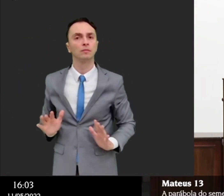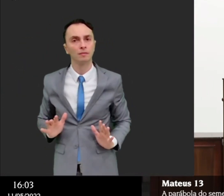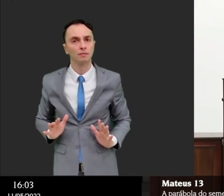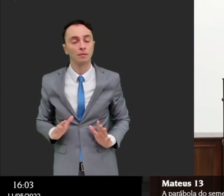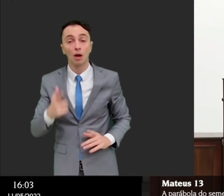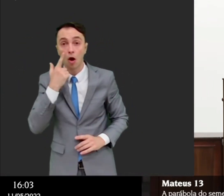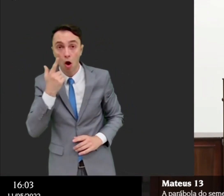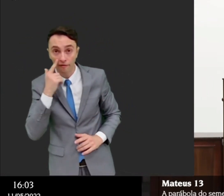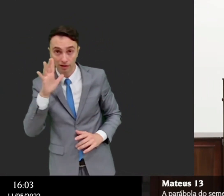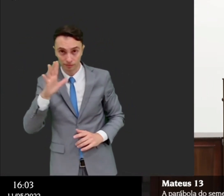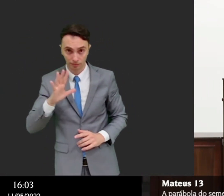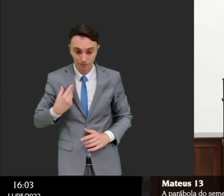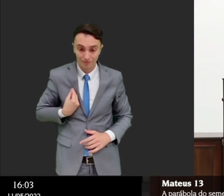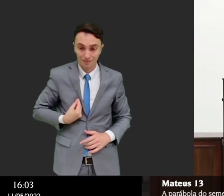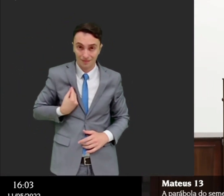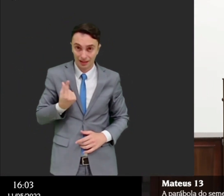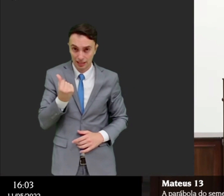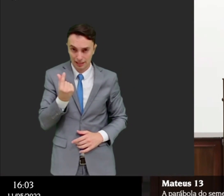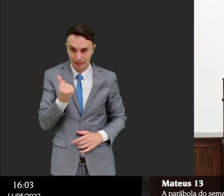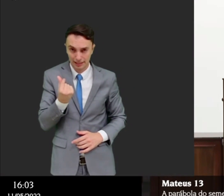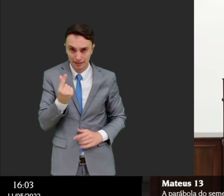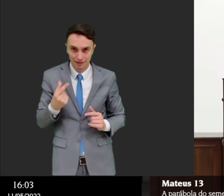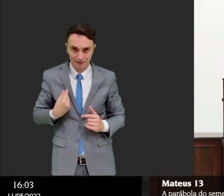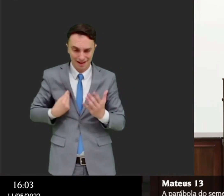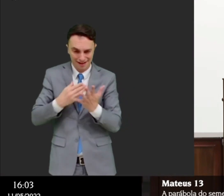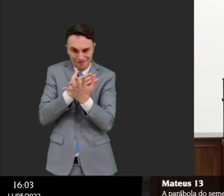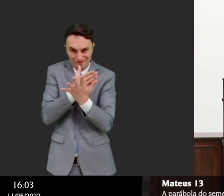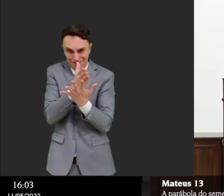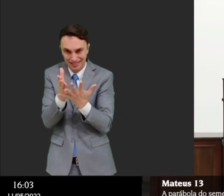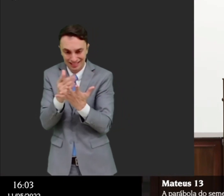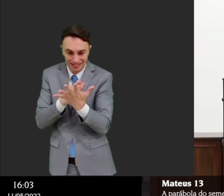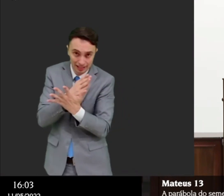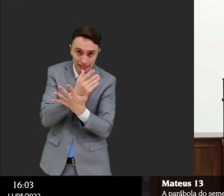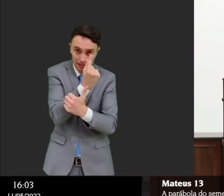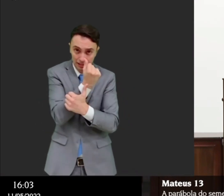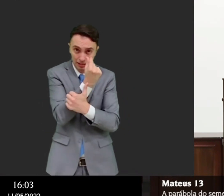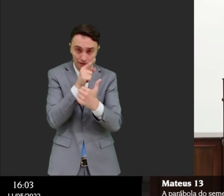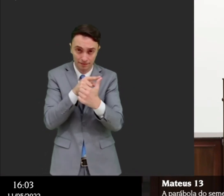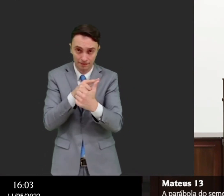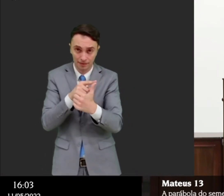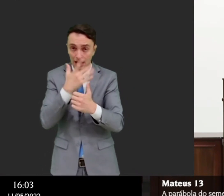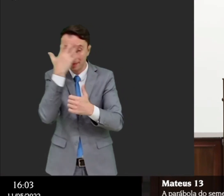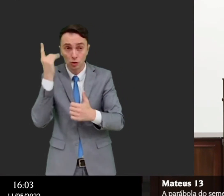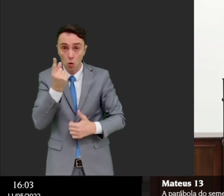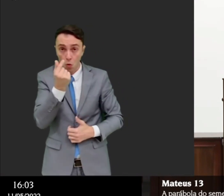quem tem, progride. Quem não tem, se ele andar com 10 anos no bolso, o outro tira dele.